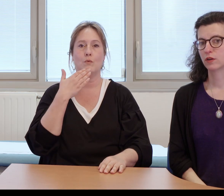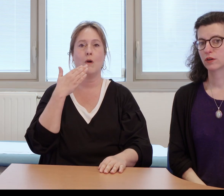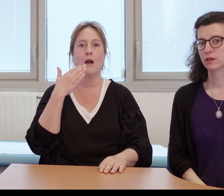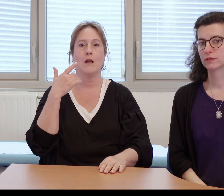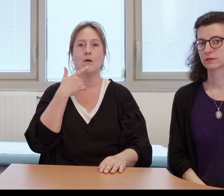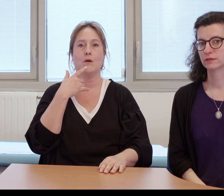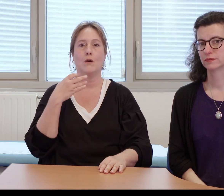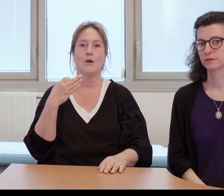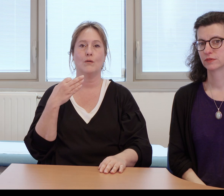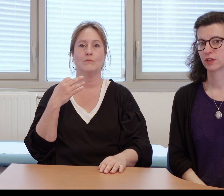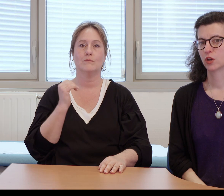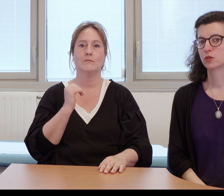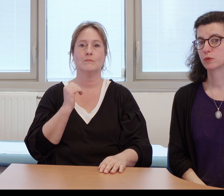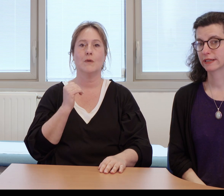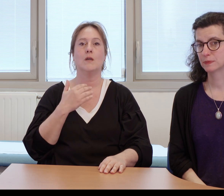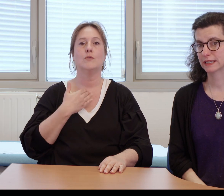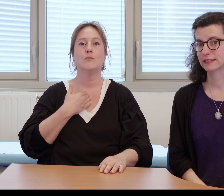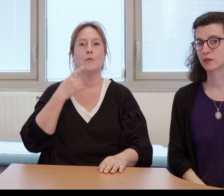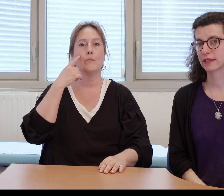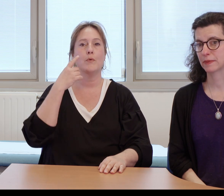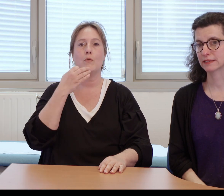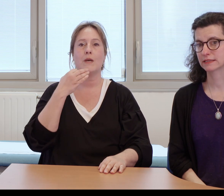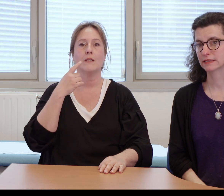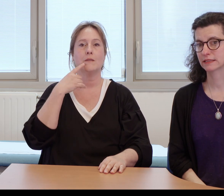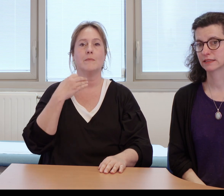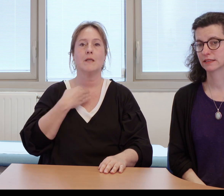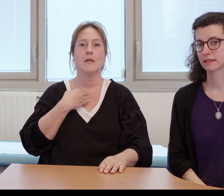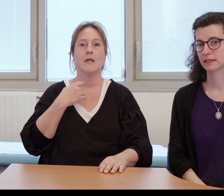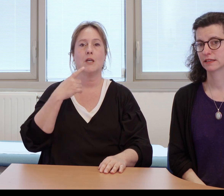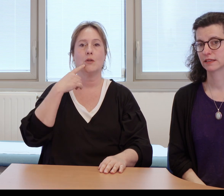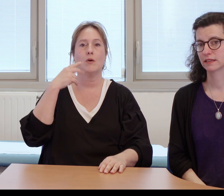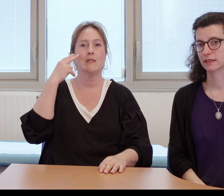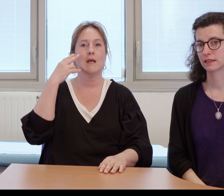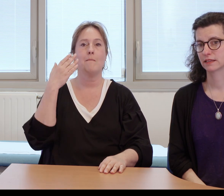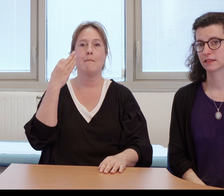Ou alors, tu peux respirer dans un masque